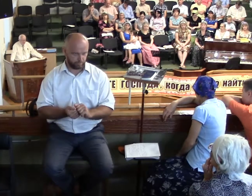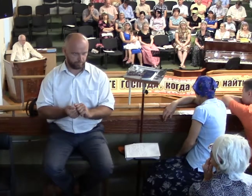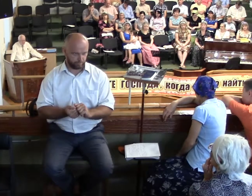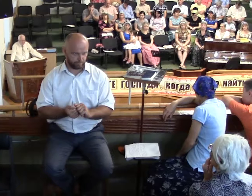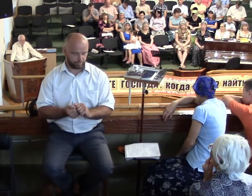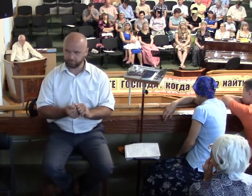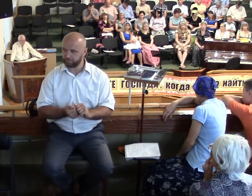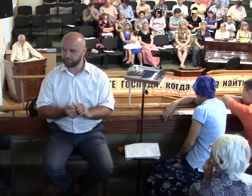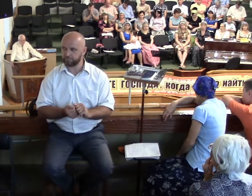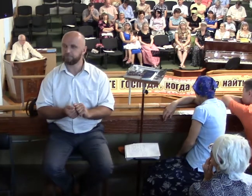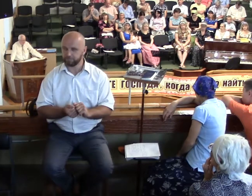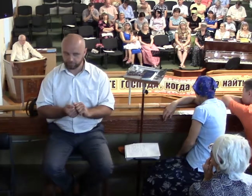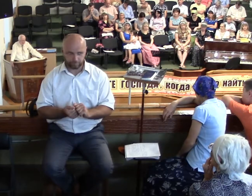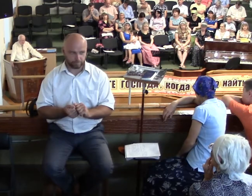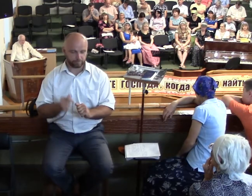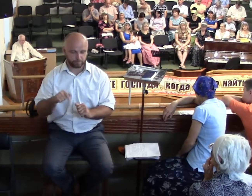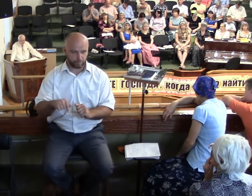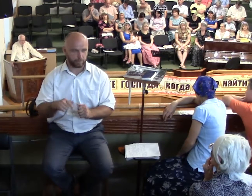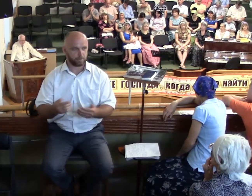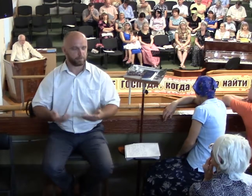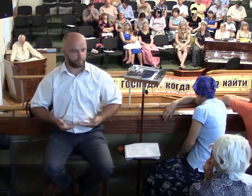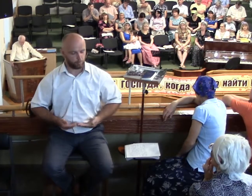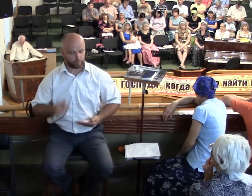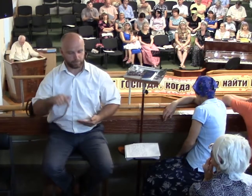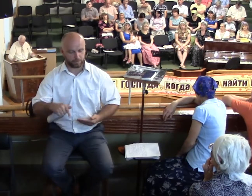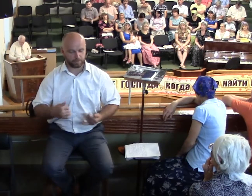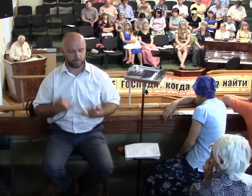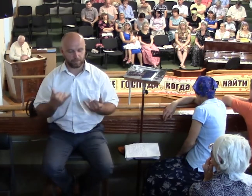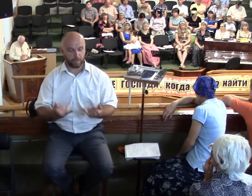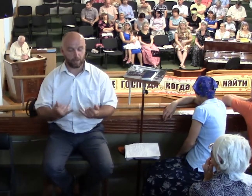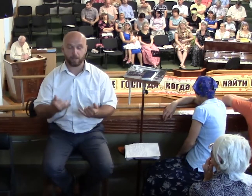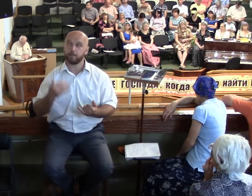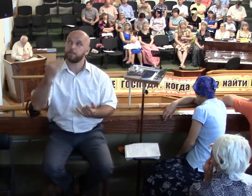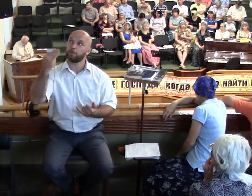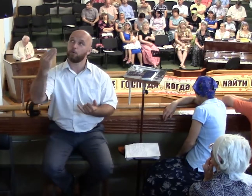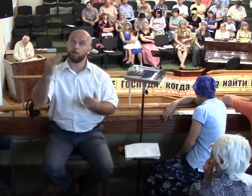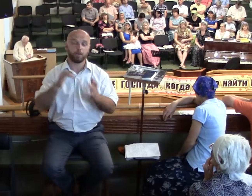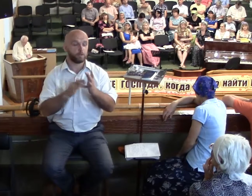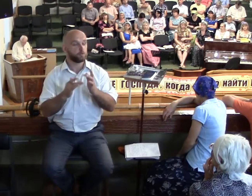мире живем для Христа. Интересно.